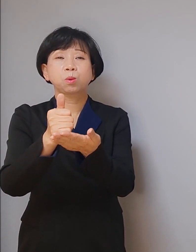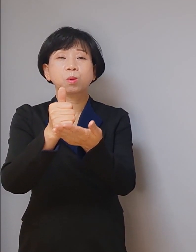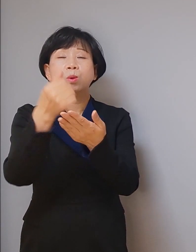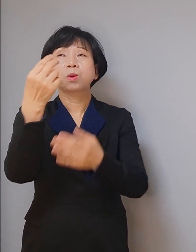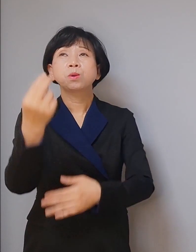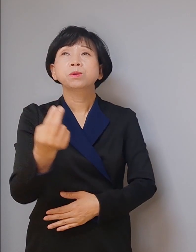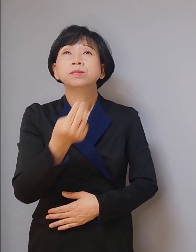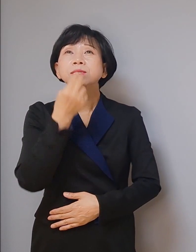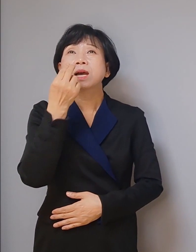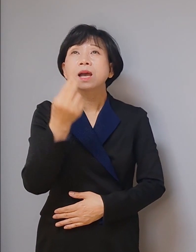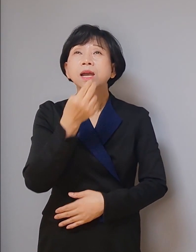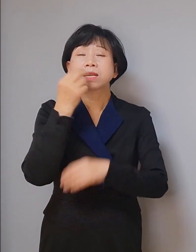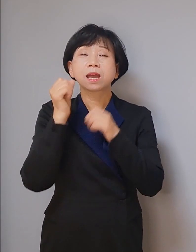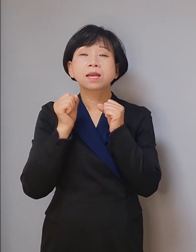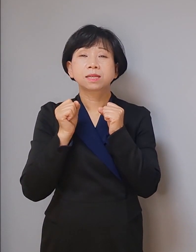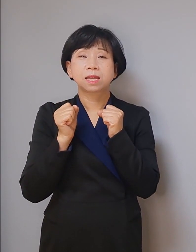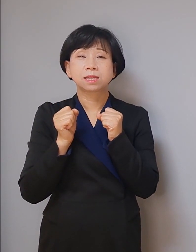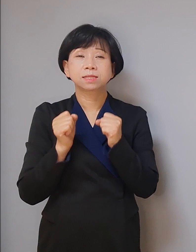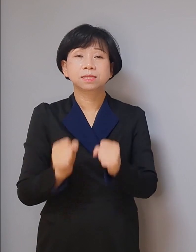그리스도